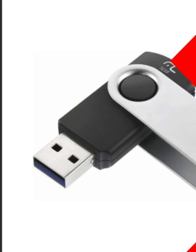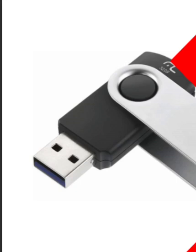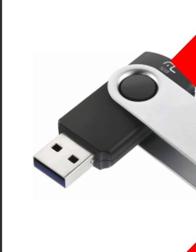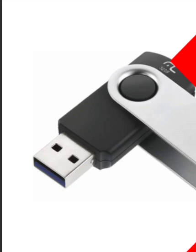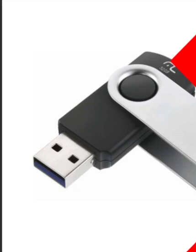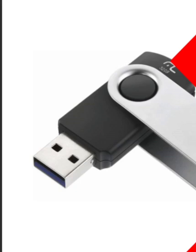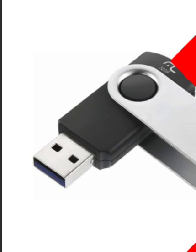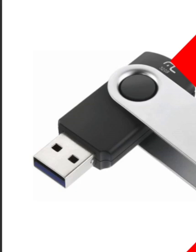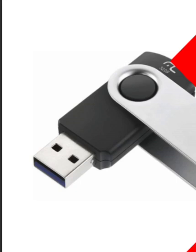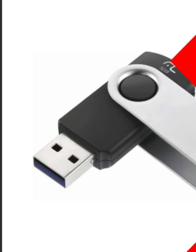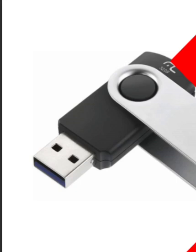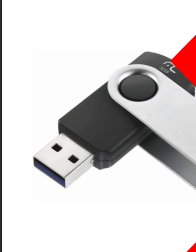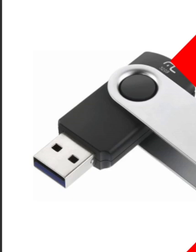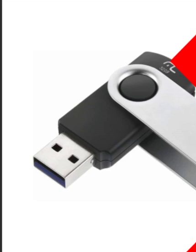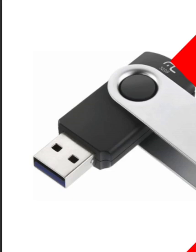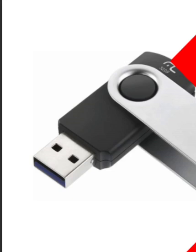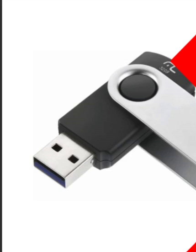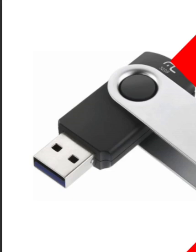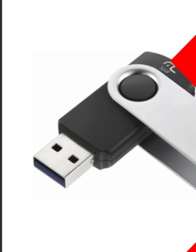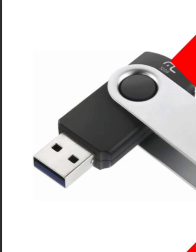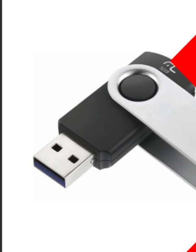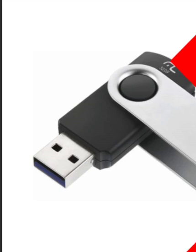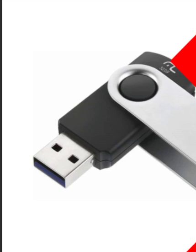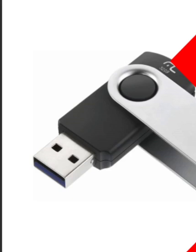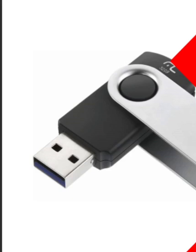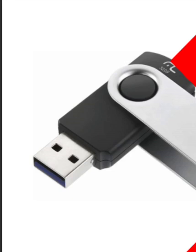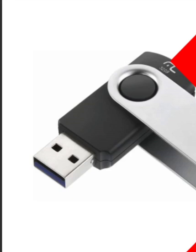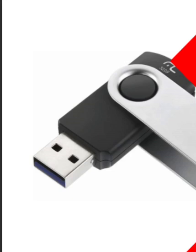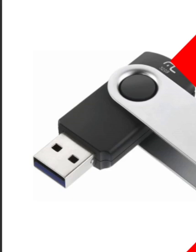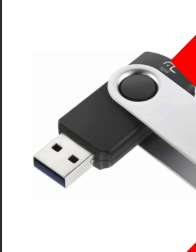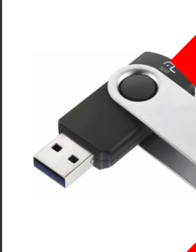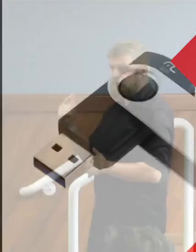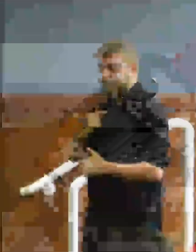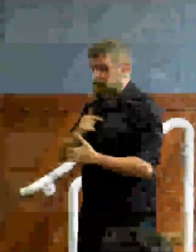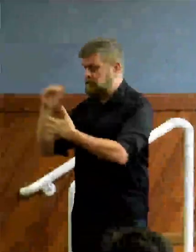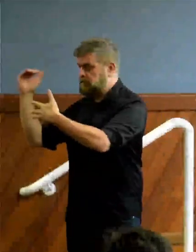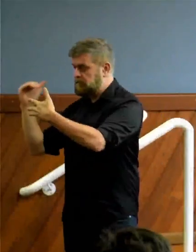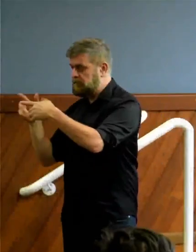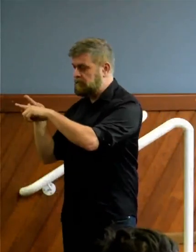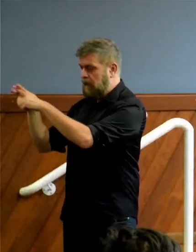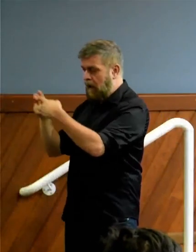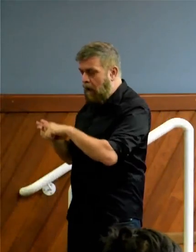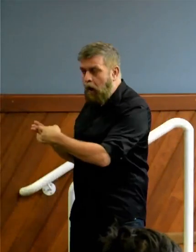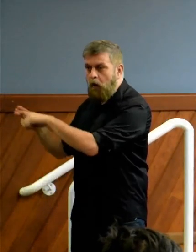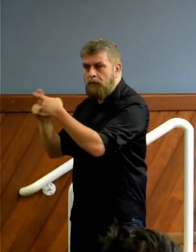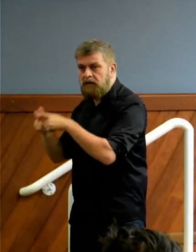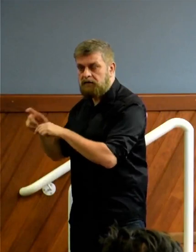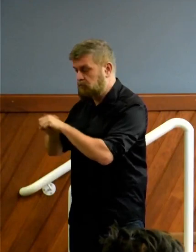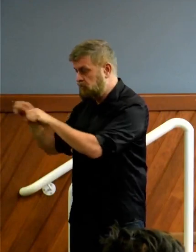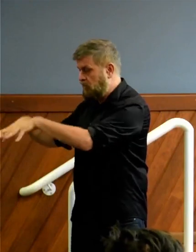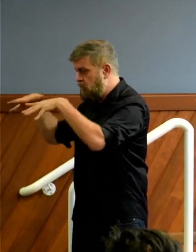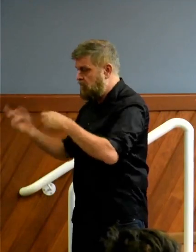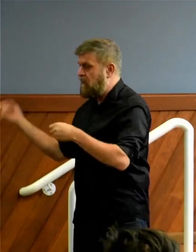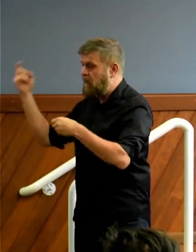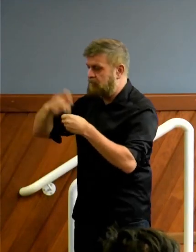sorte que a informática é boazinha e fala, você perdeu, né? Eu falo, perdi. Aí eles vão passar aquele negócio lá para arrumar. É. Aí faz uma mágica e